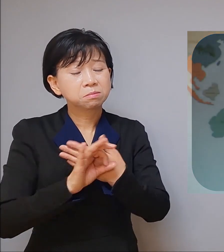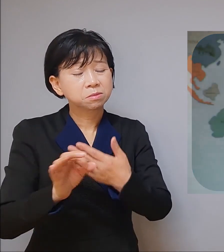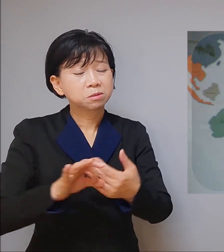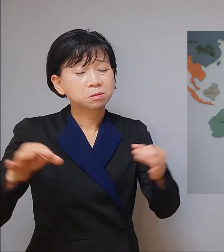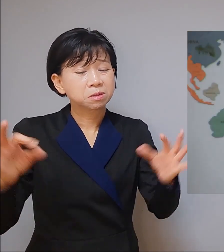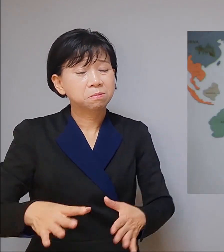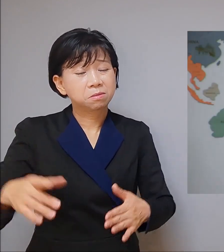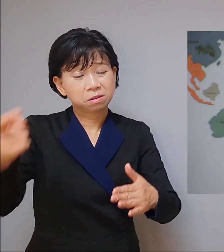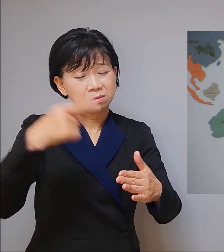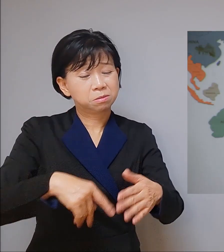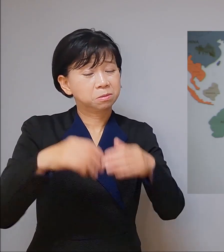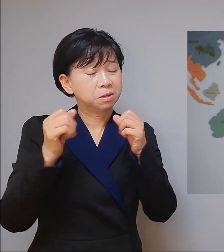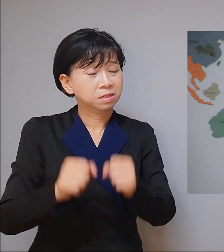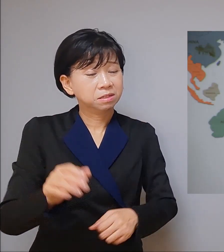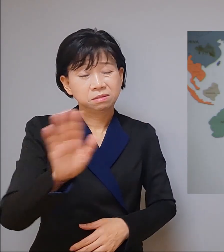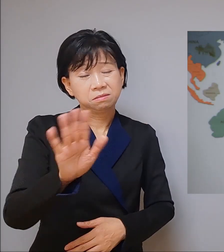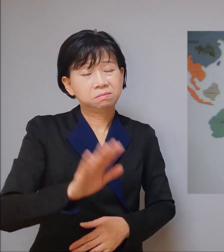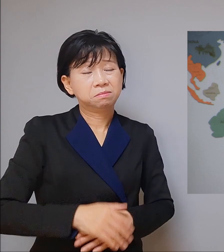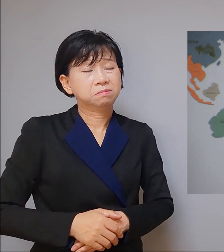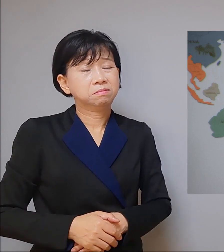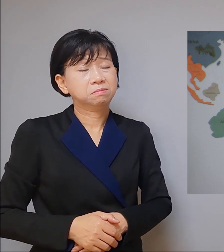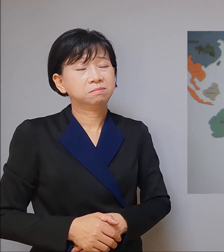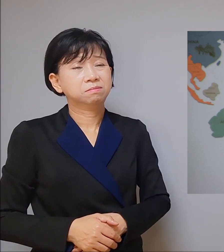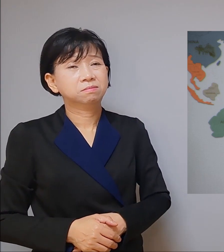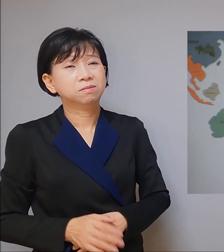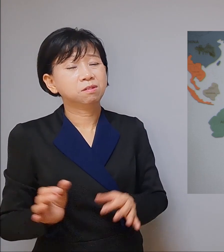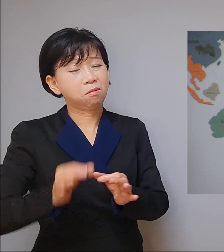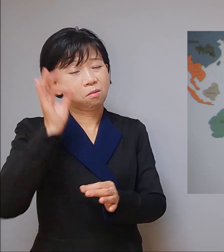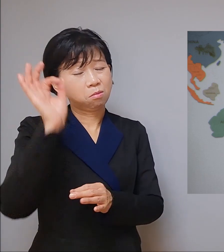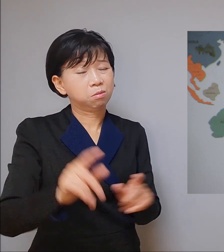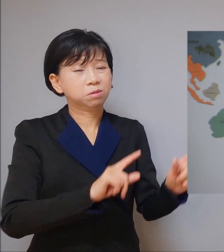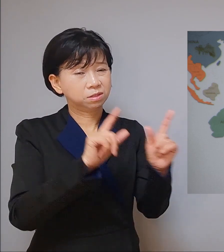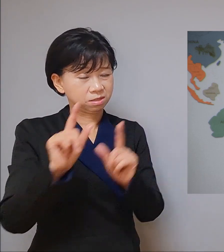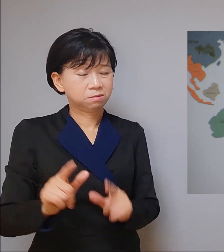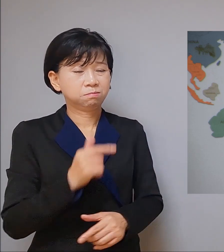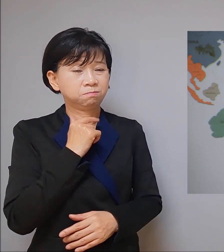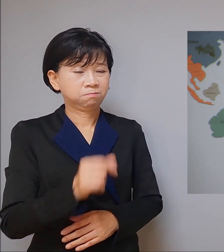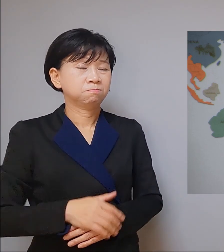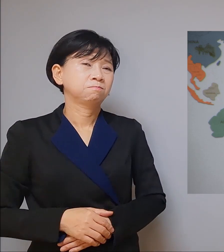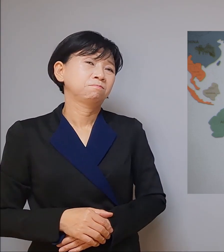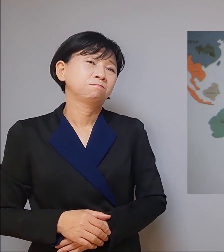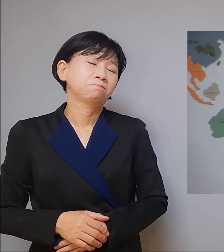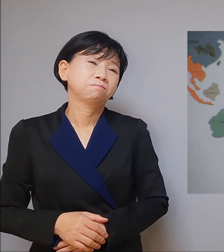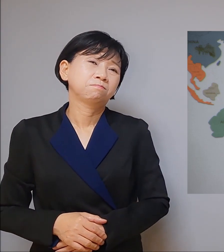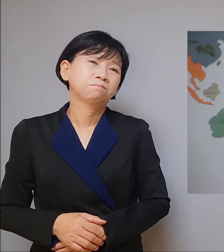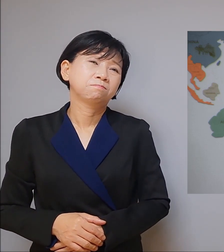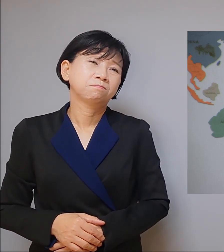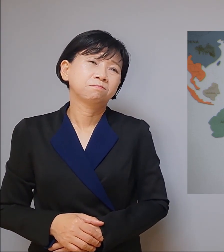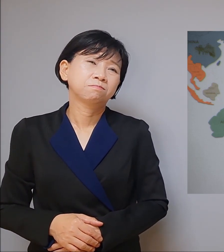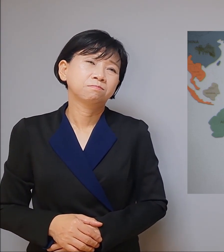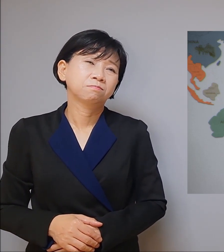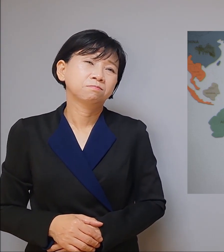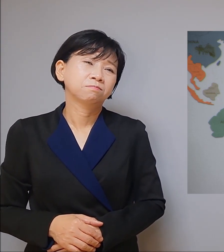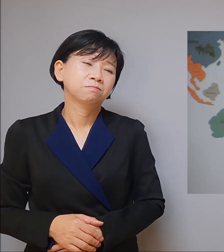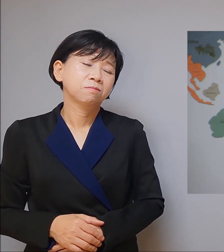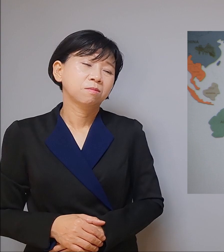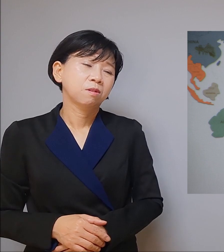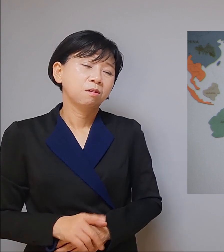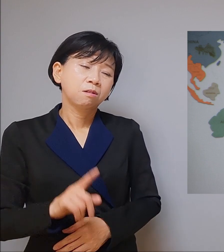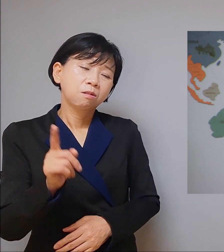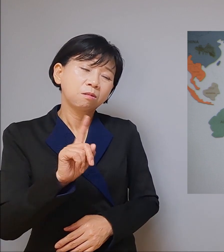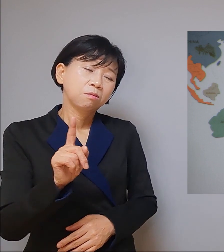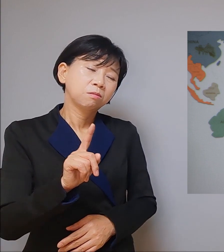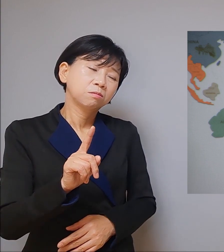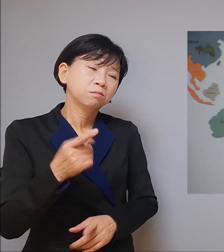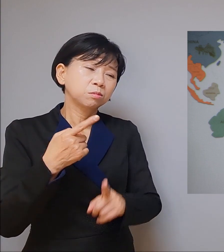아니에요. 예수님은 우리 안에 살고 싶어 하시는 분이시죠. 포스트 코로나 앞으로 교회 안에 어떤 지각